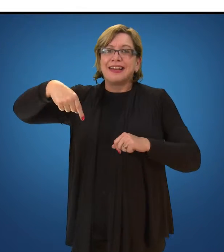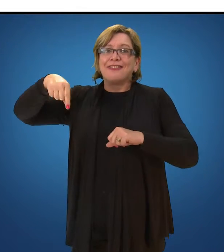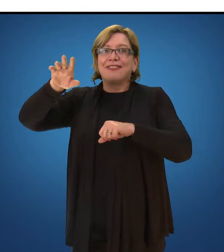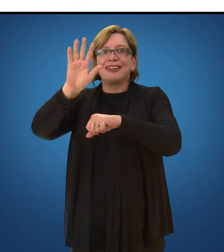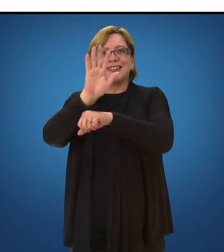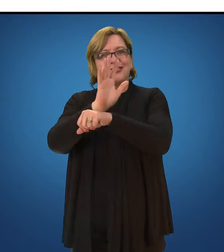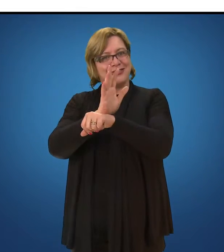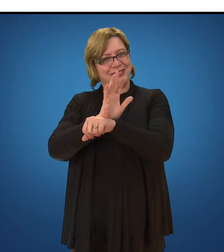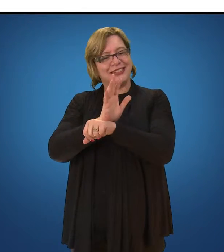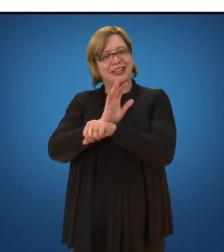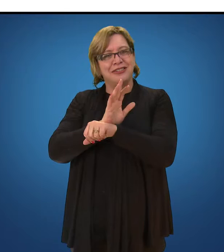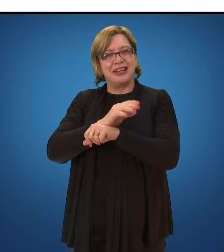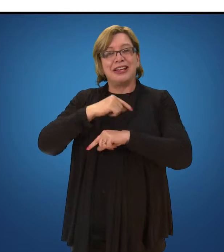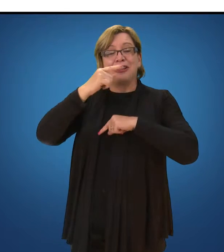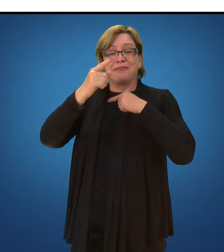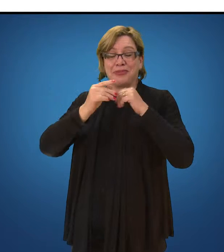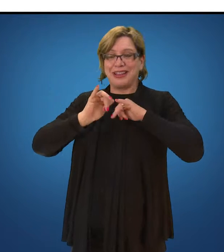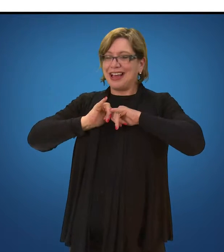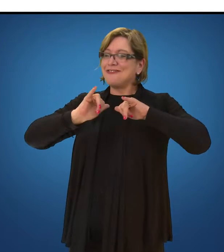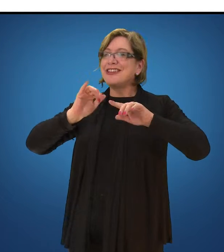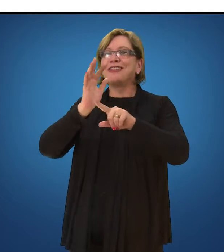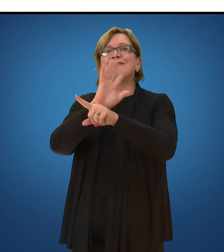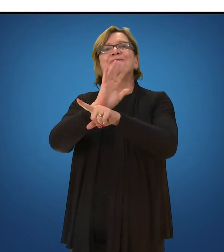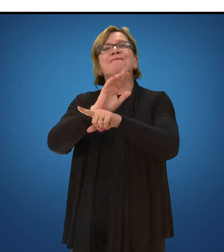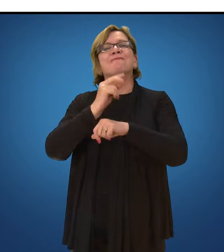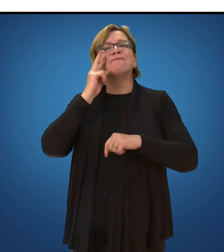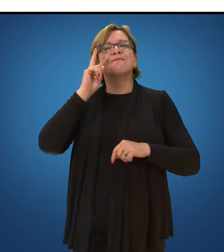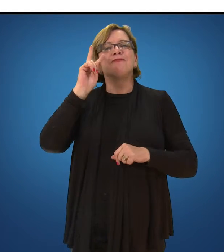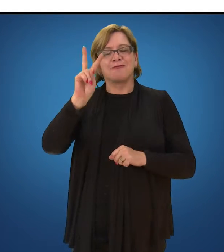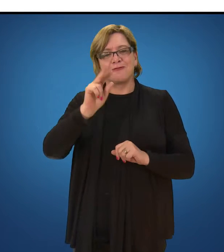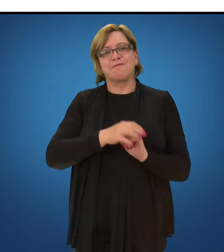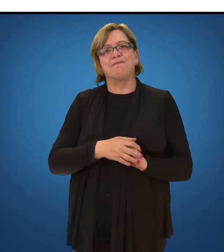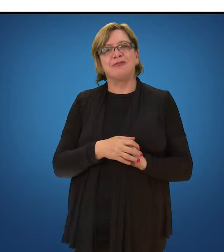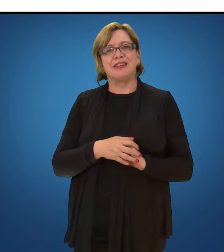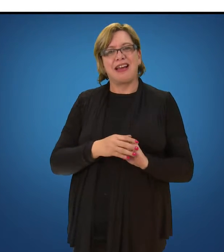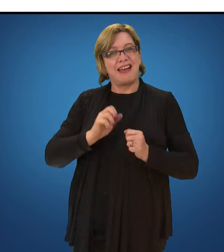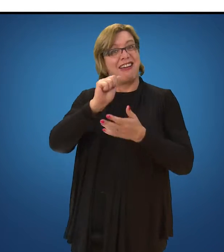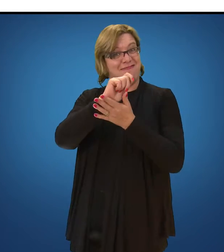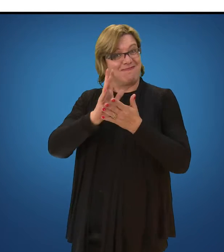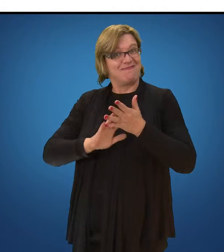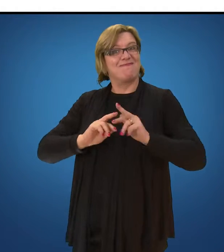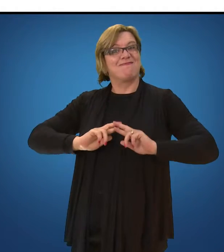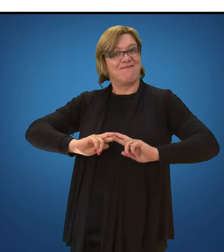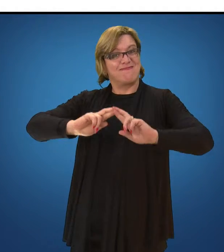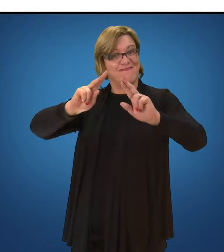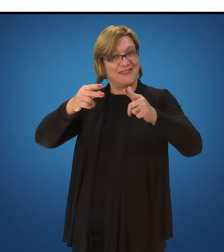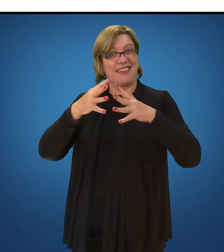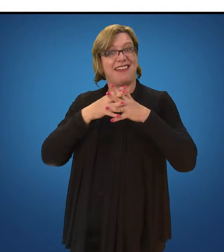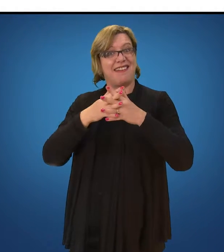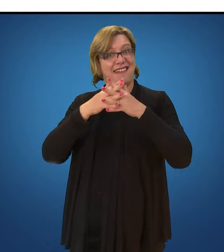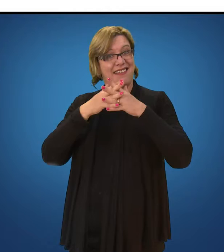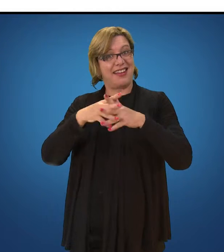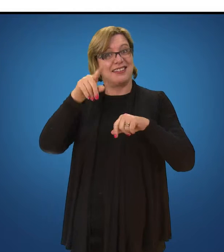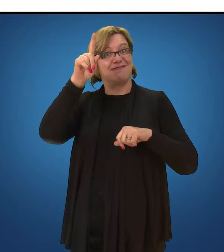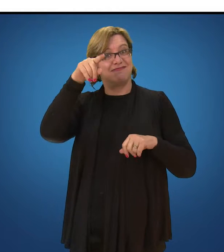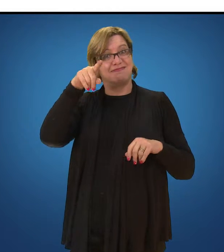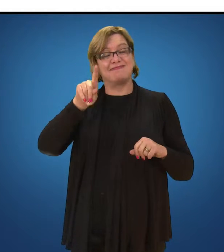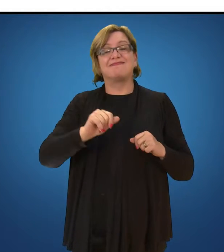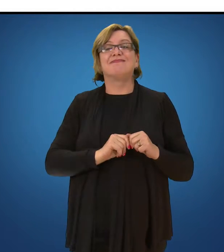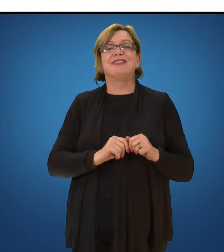e contar o filme que você viu. Essa tarefa é muito mais complicada. Mais do que